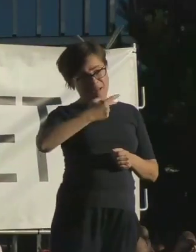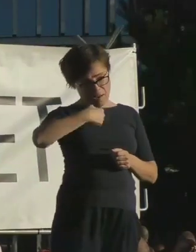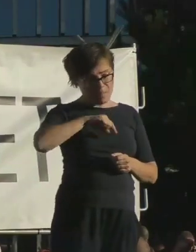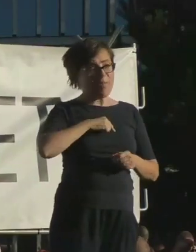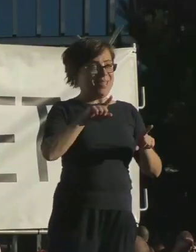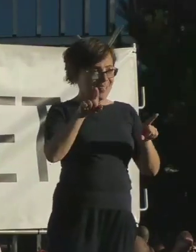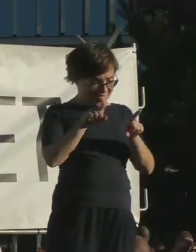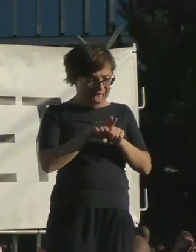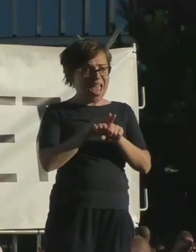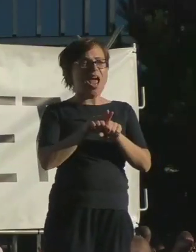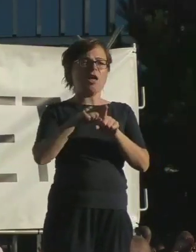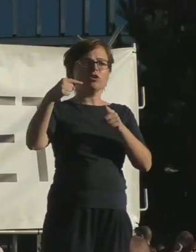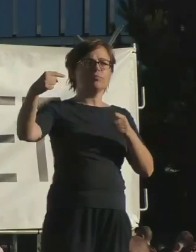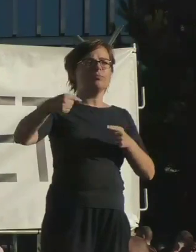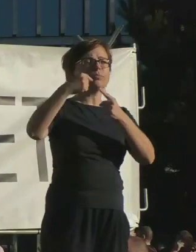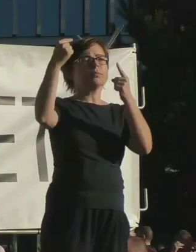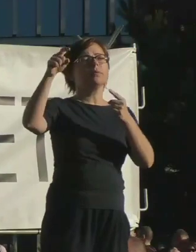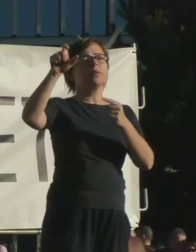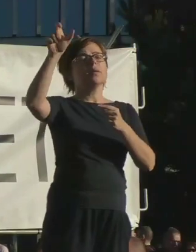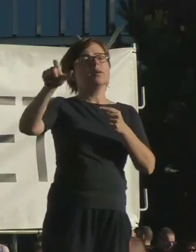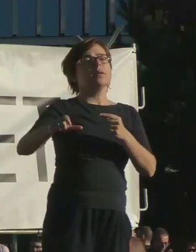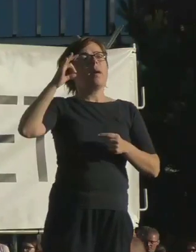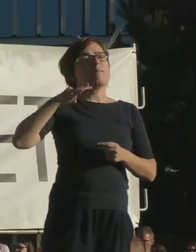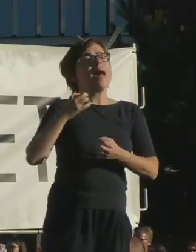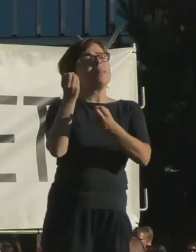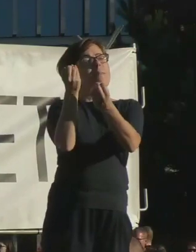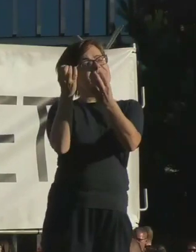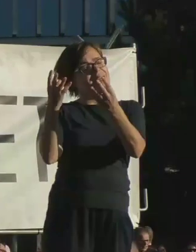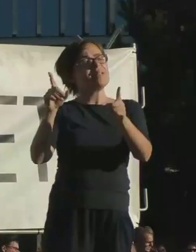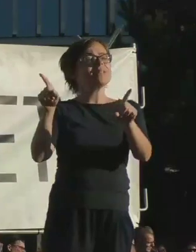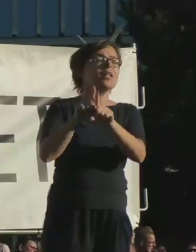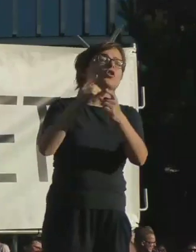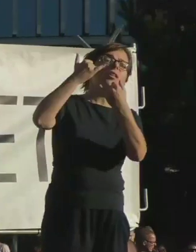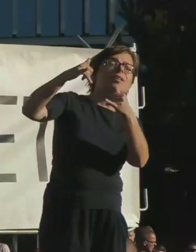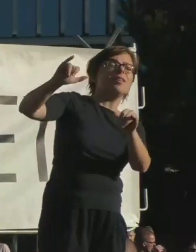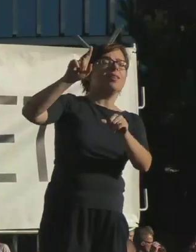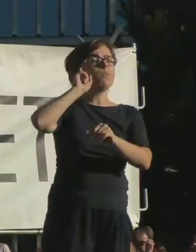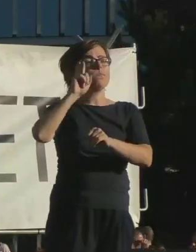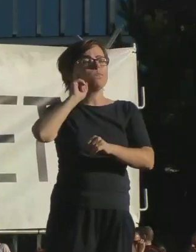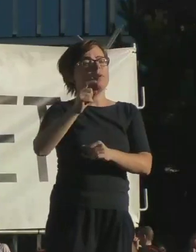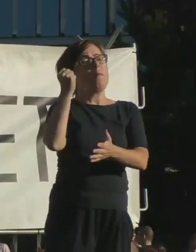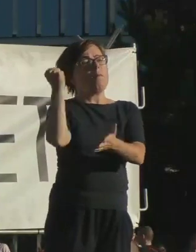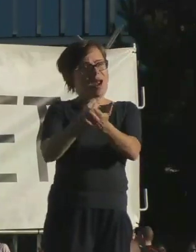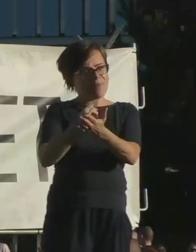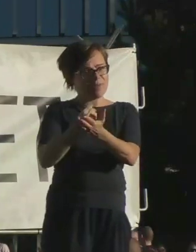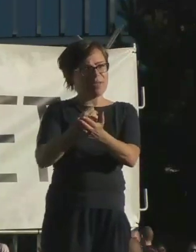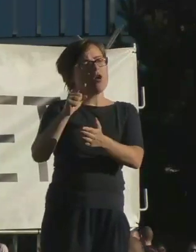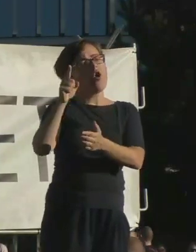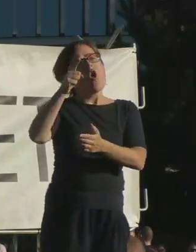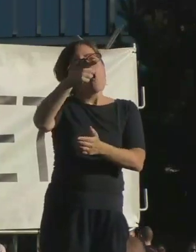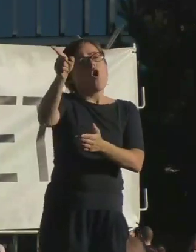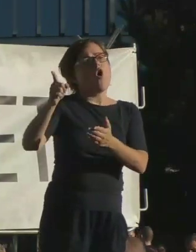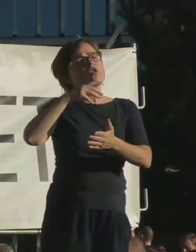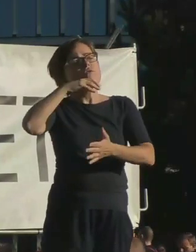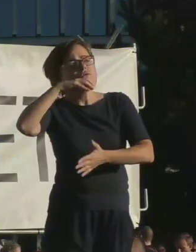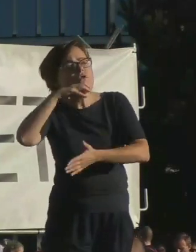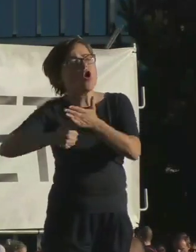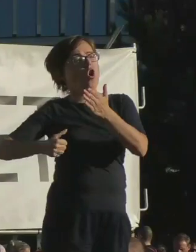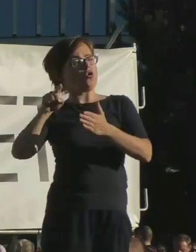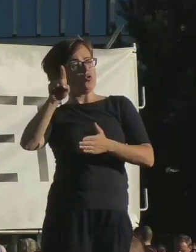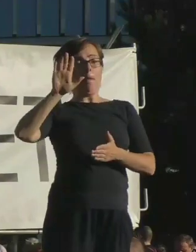też konflikt interesów z panem mecenasem czy z innymi prawnikami, którzy wykorzystują